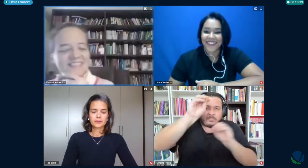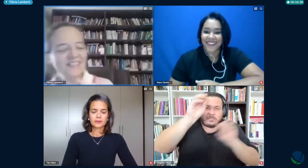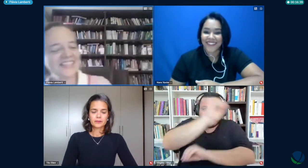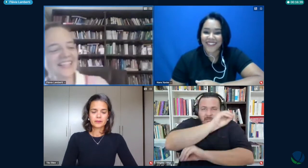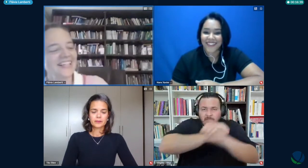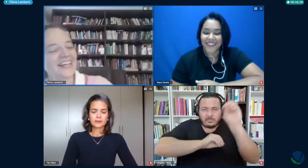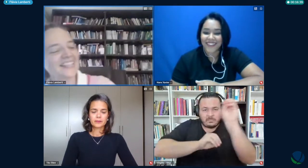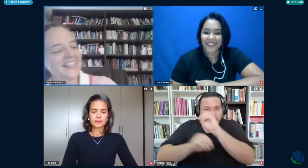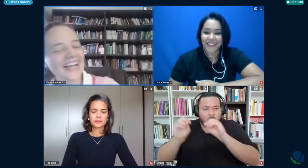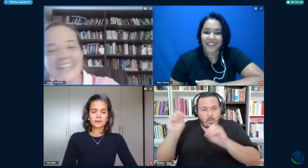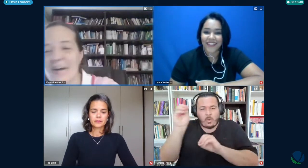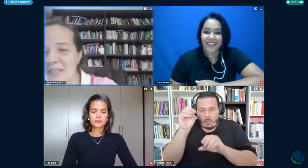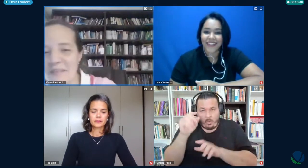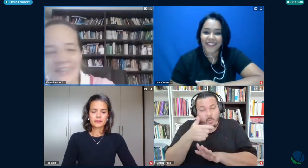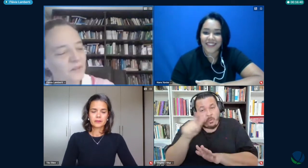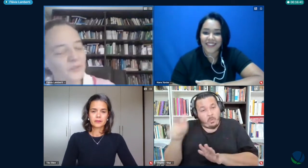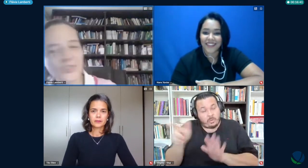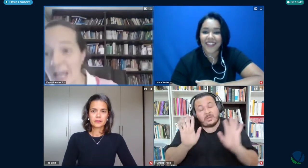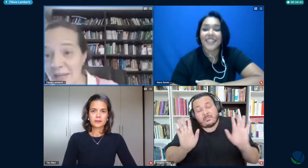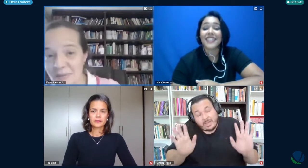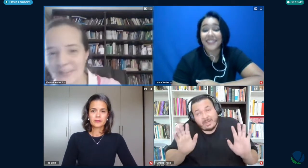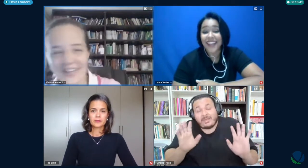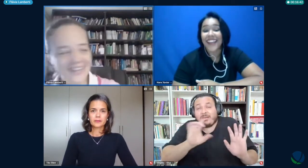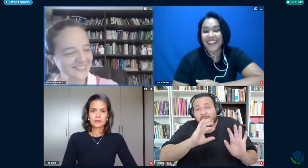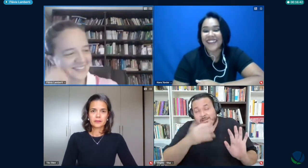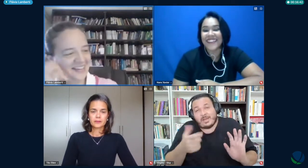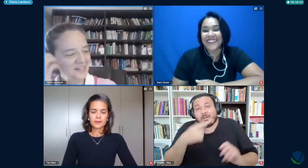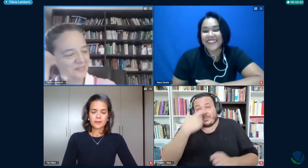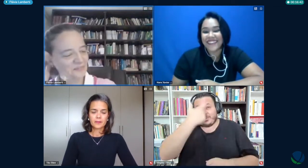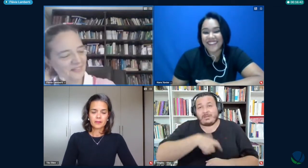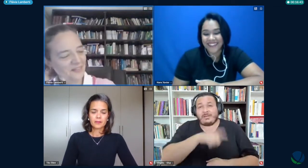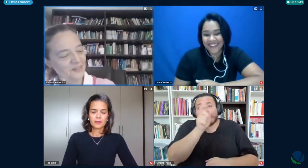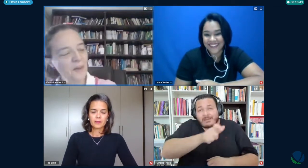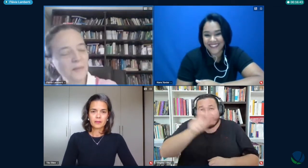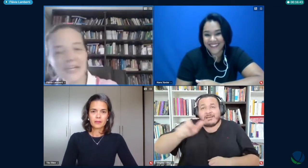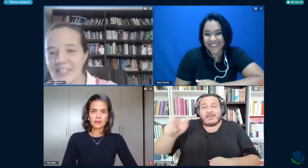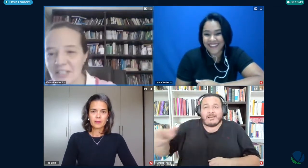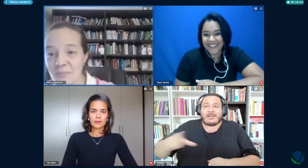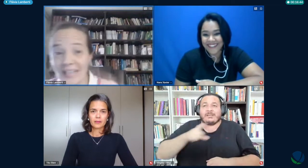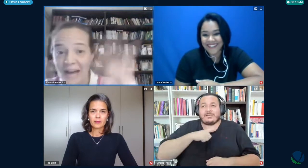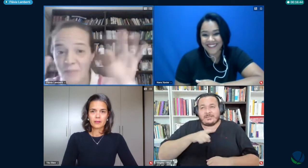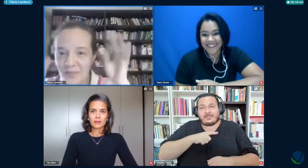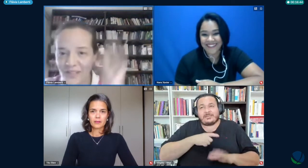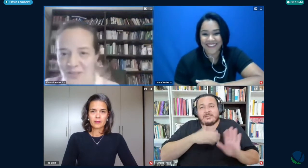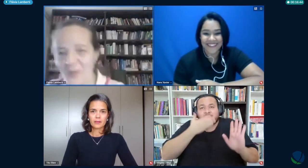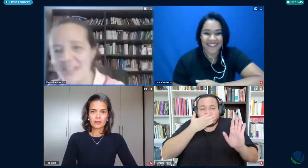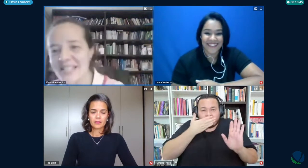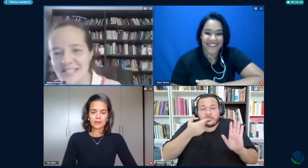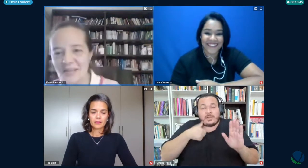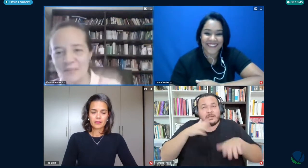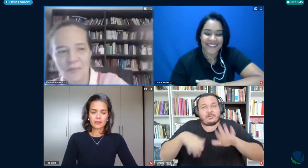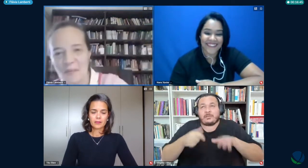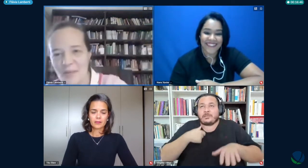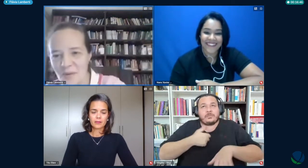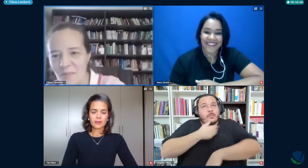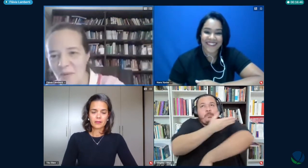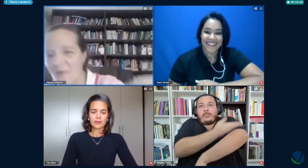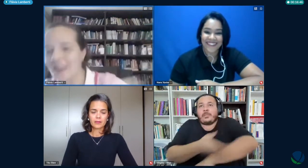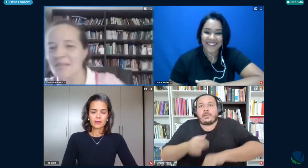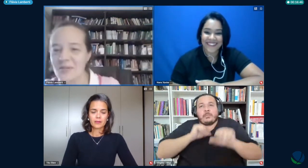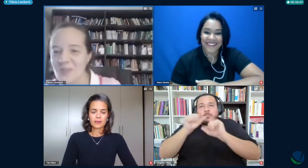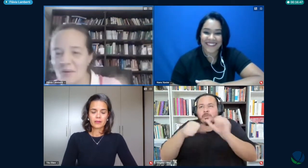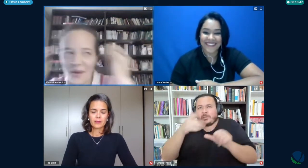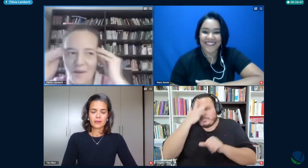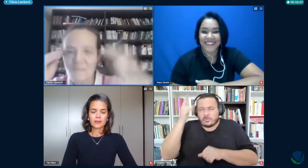Mas, assim, acho que cada um também tem um jeito, né? Eu tenho uma mania de mudar muitas coisas, assim, uma pessoa